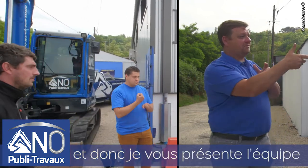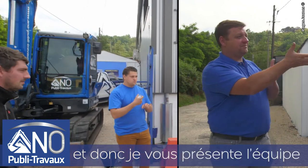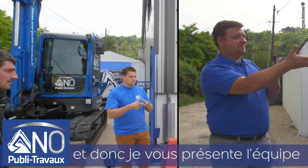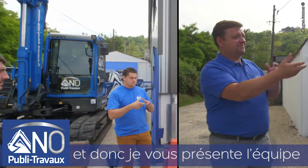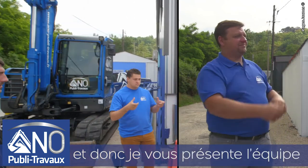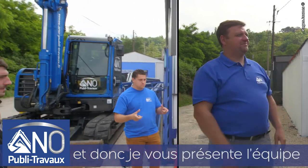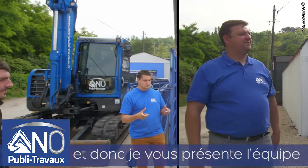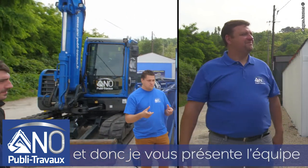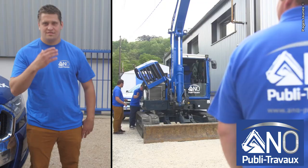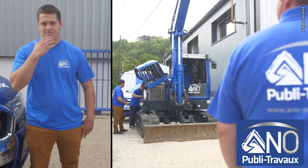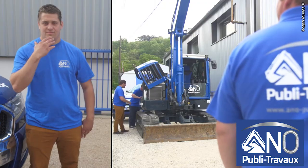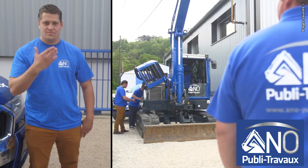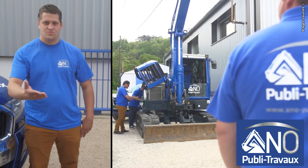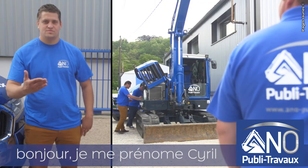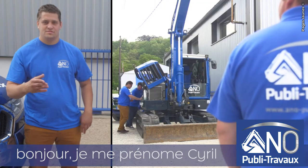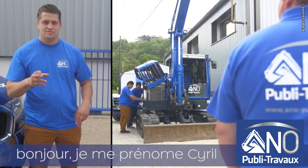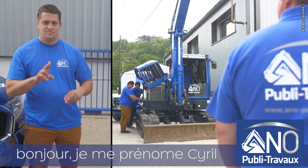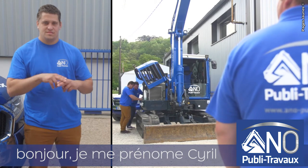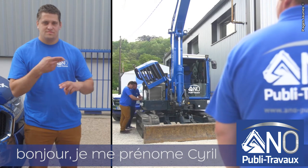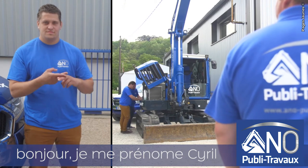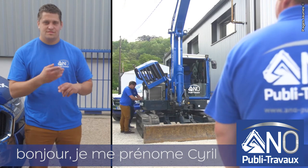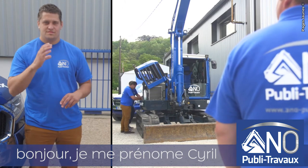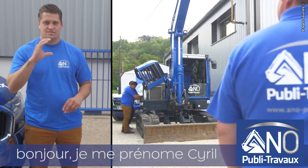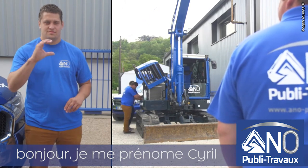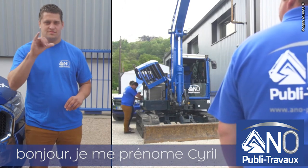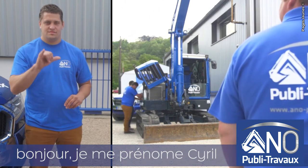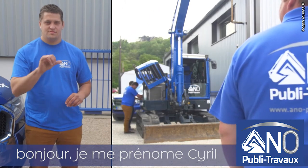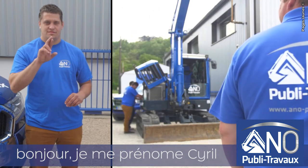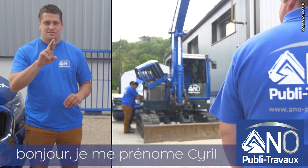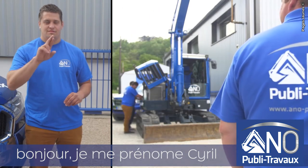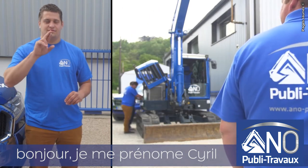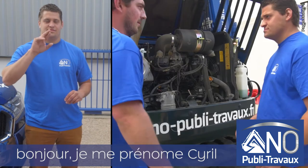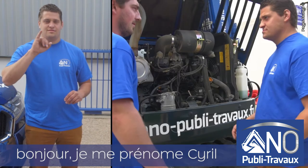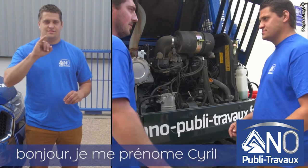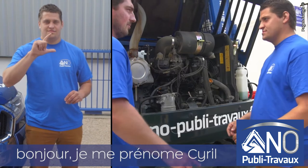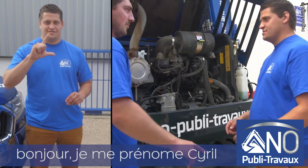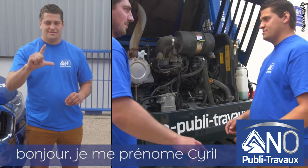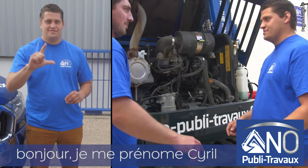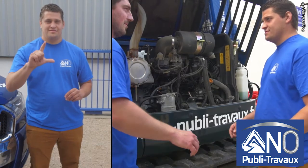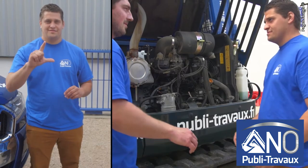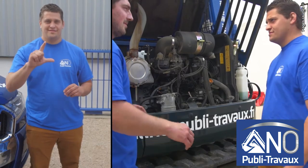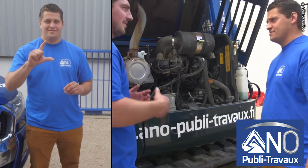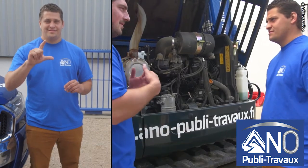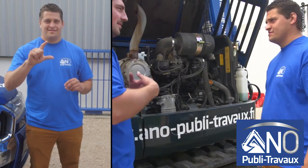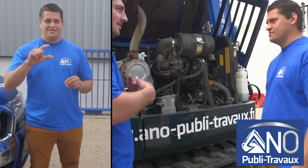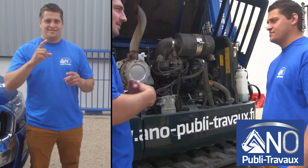Et donc, je vous présente l'équipe. Bonjour, je me prénomme Cyril.